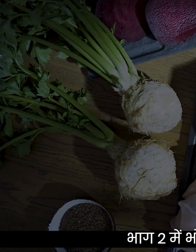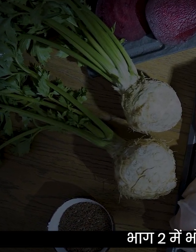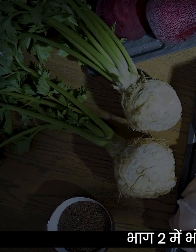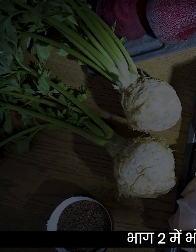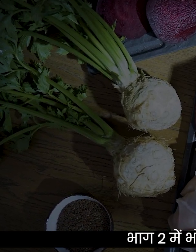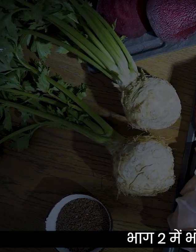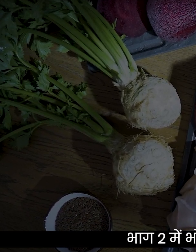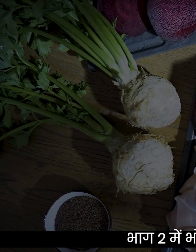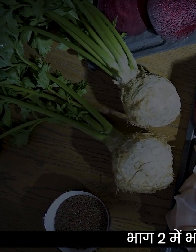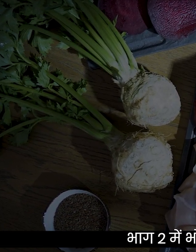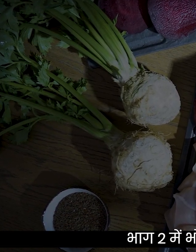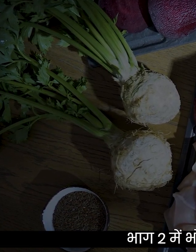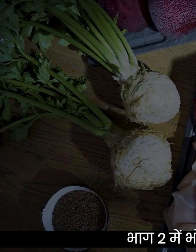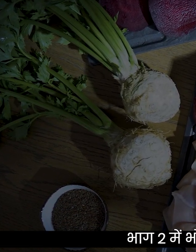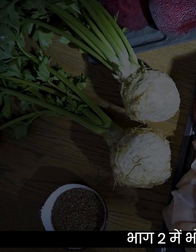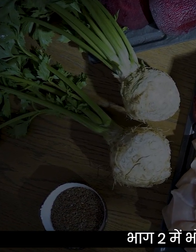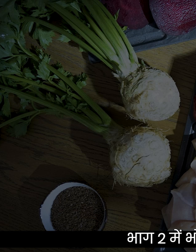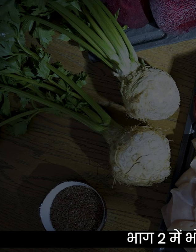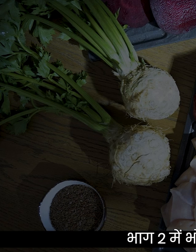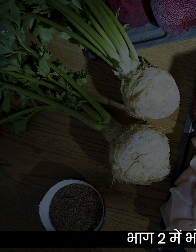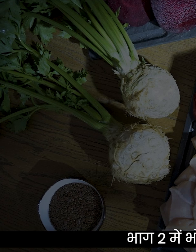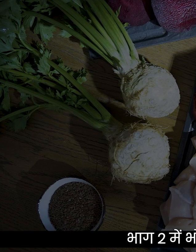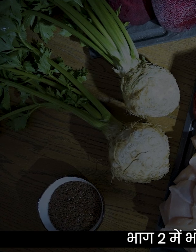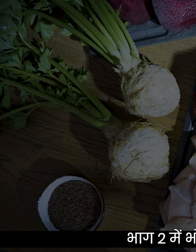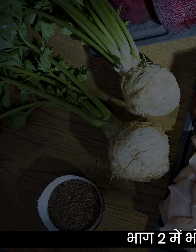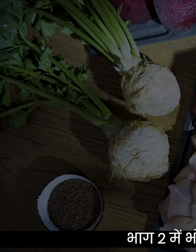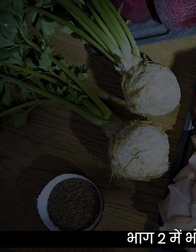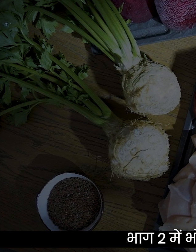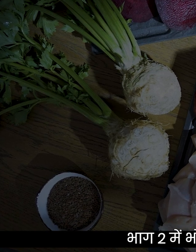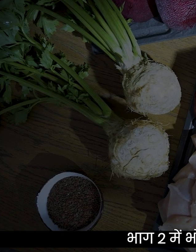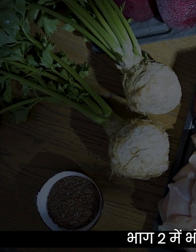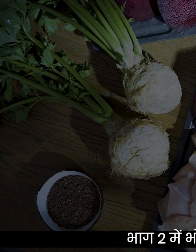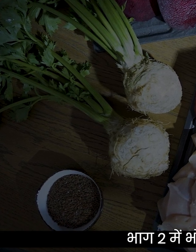भोजन और इसके घटकों के बारे में सीखते हैं।